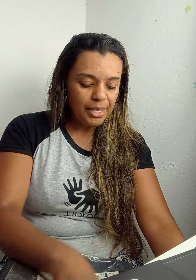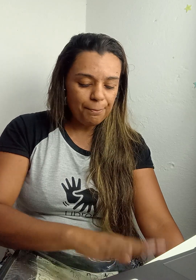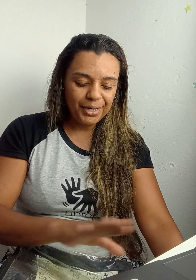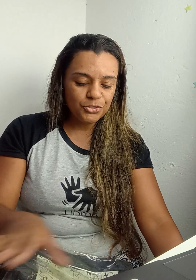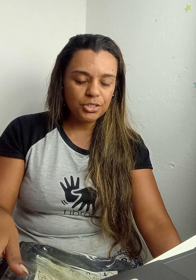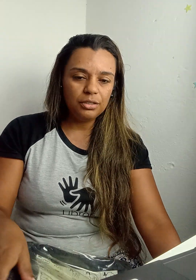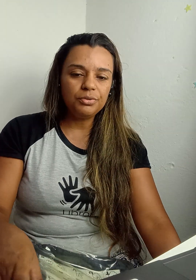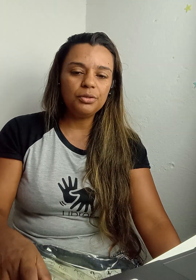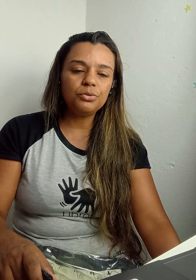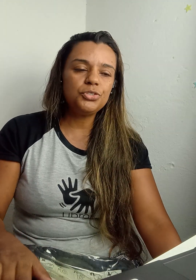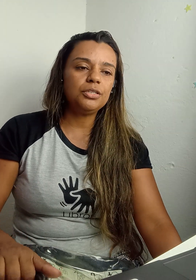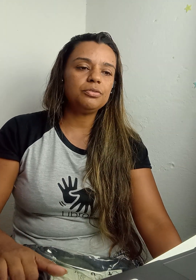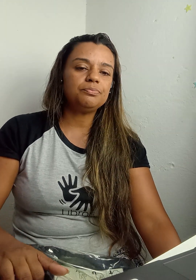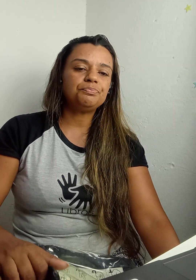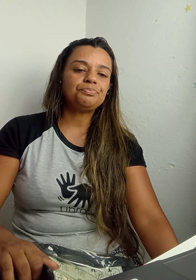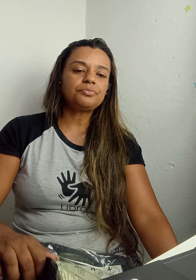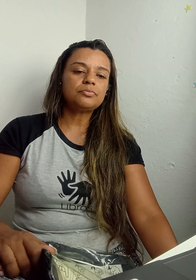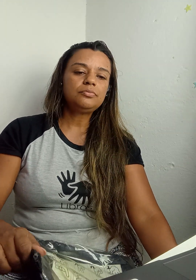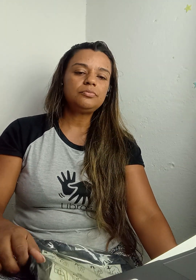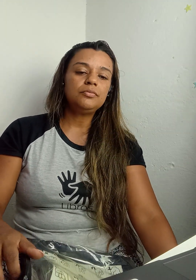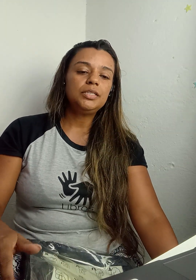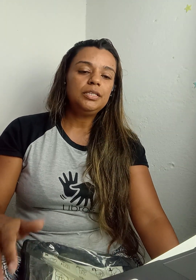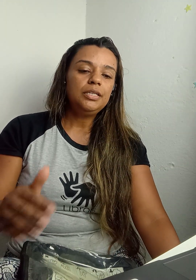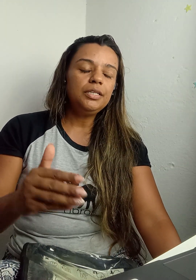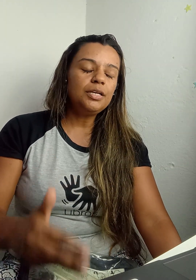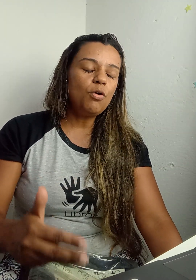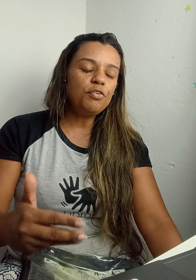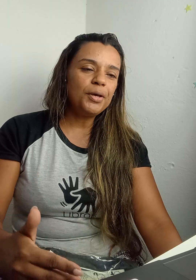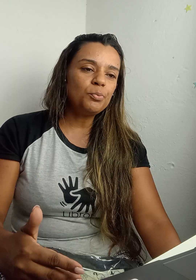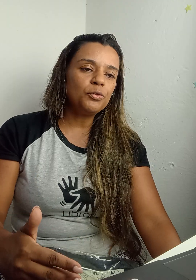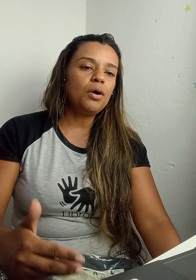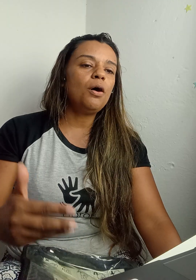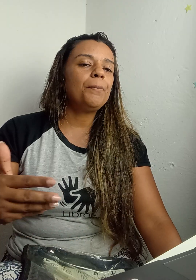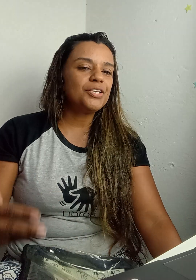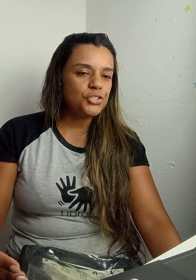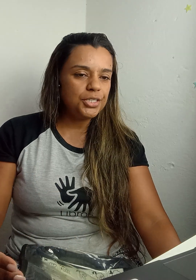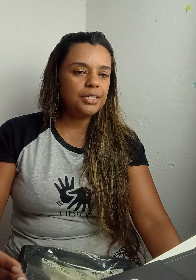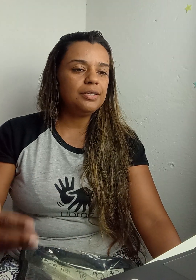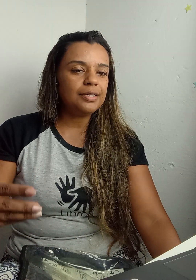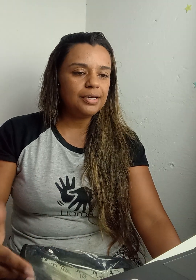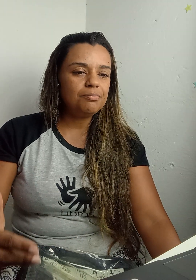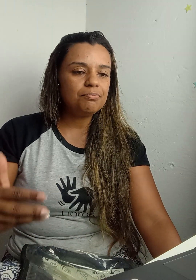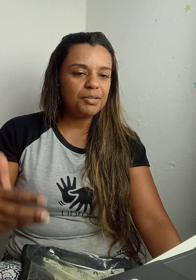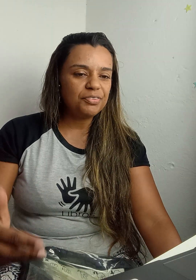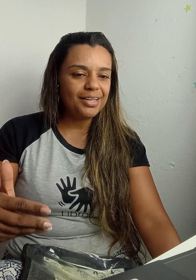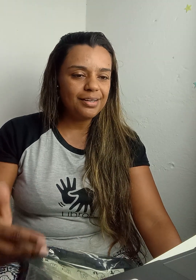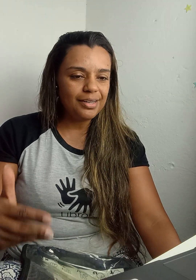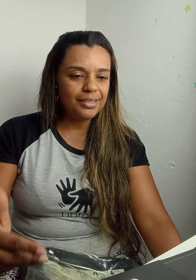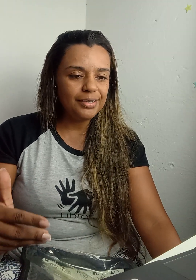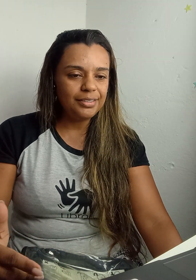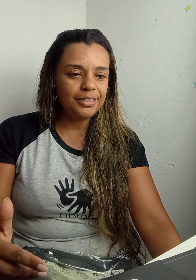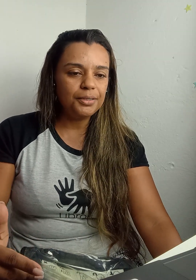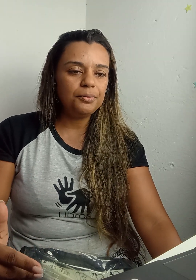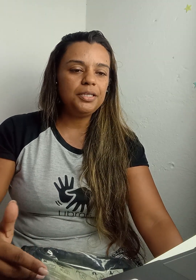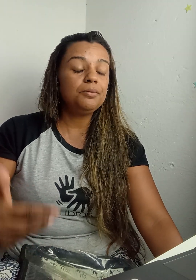a prática, não tem outro jeito. Então, o alfabeto manual, pratiquem, tá? Para ficar craque aí e